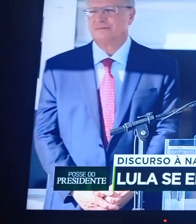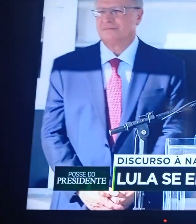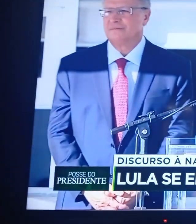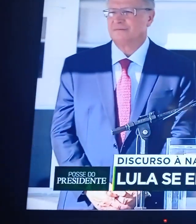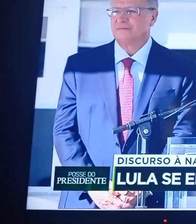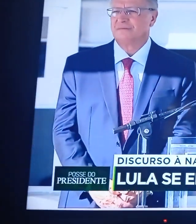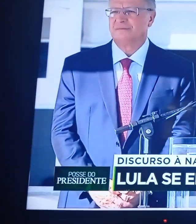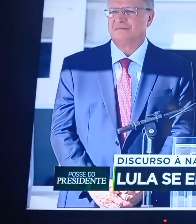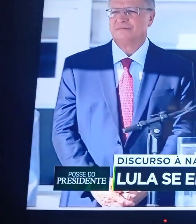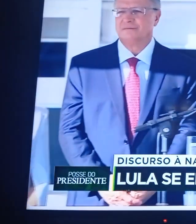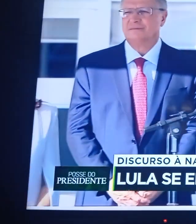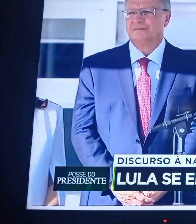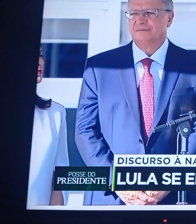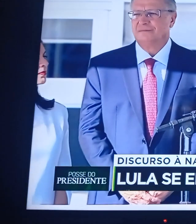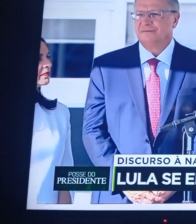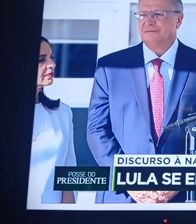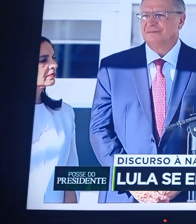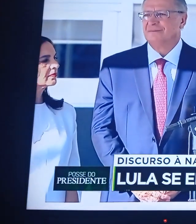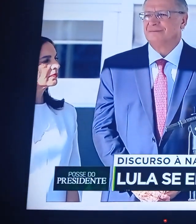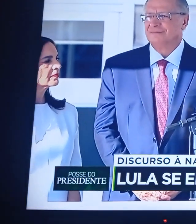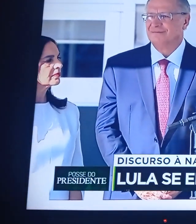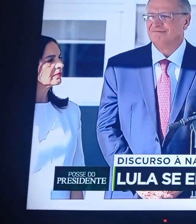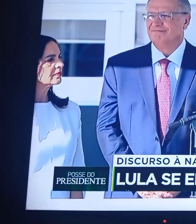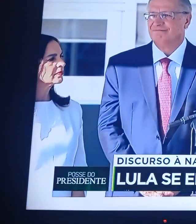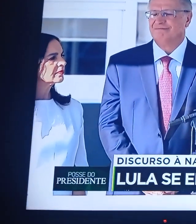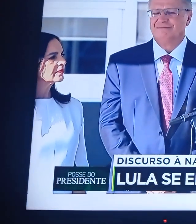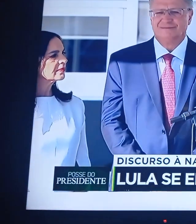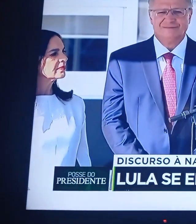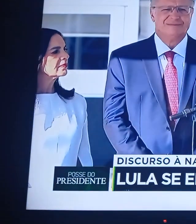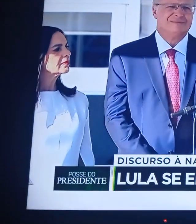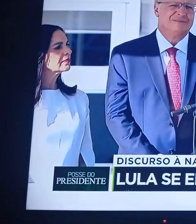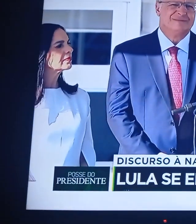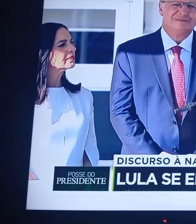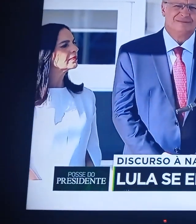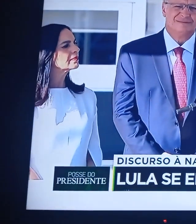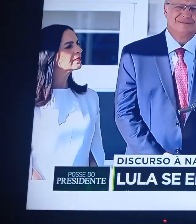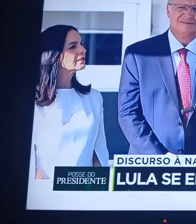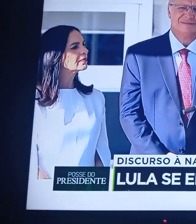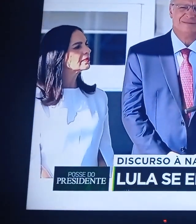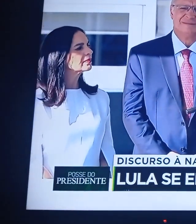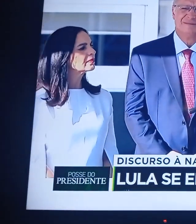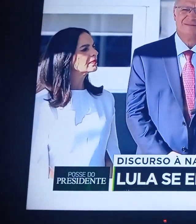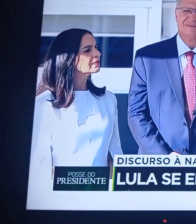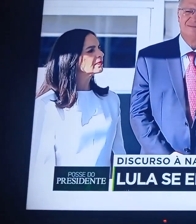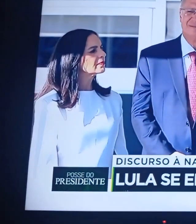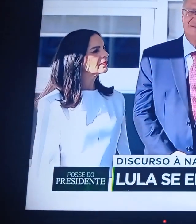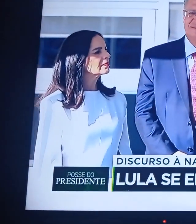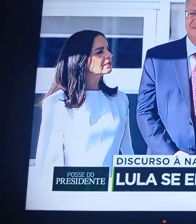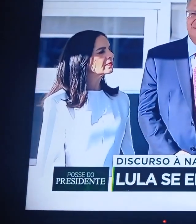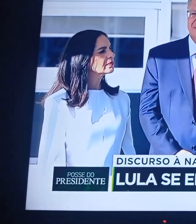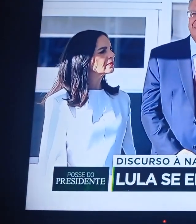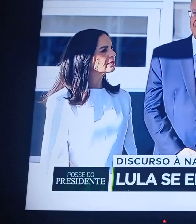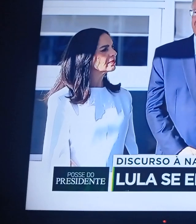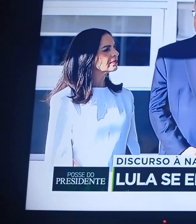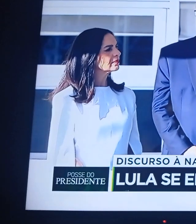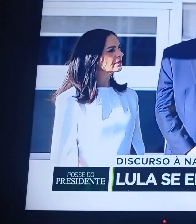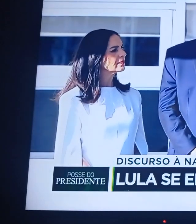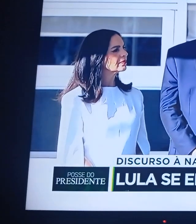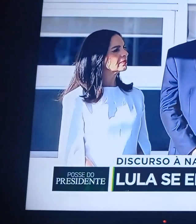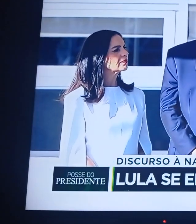feliz com um brinquedo que acabou de ganhar de presente e a criança que chora de fome na noite de